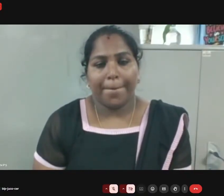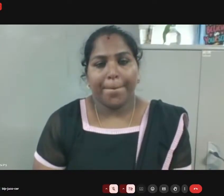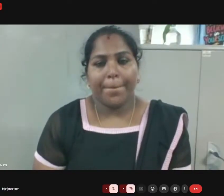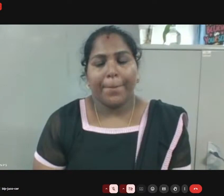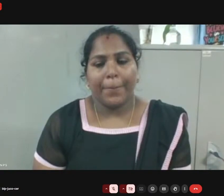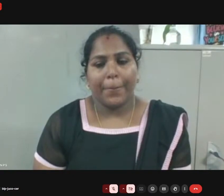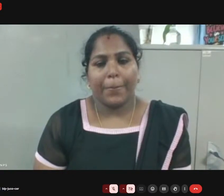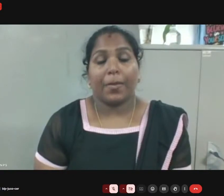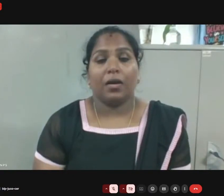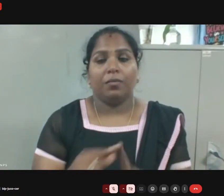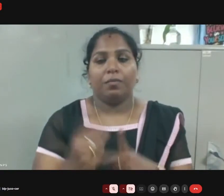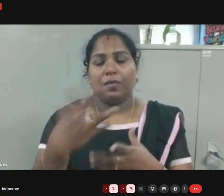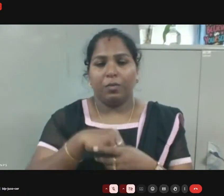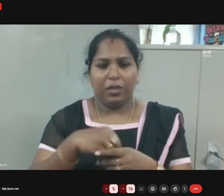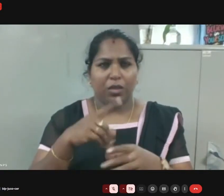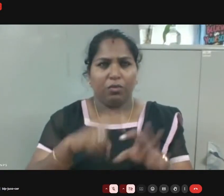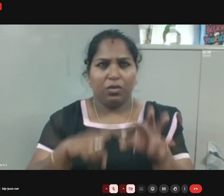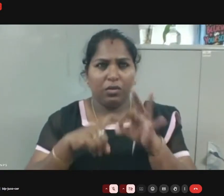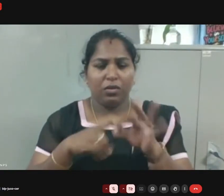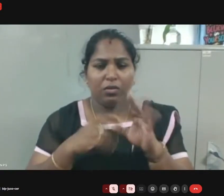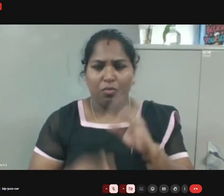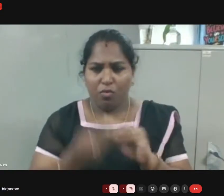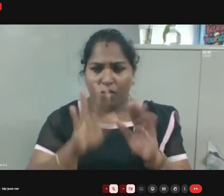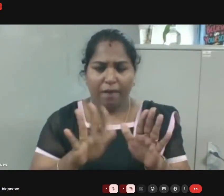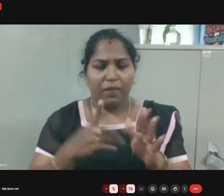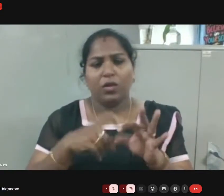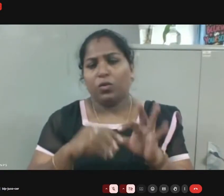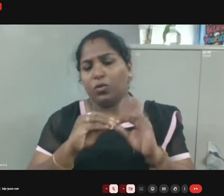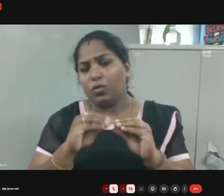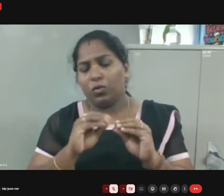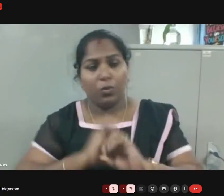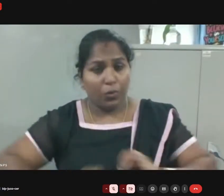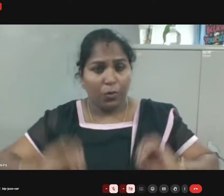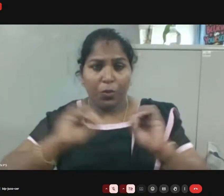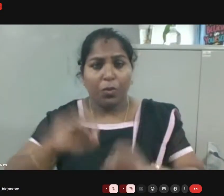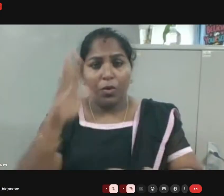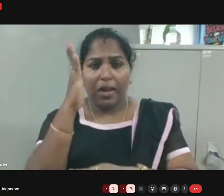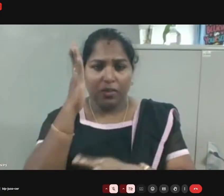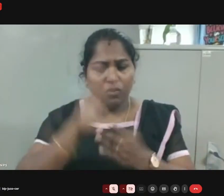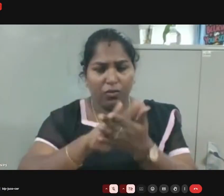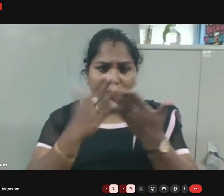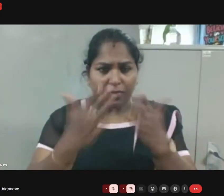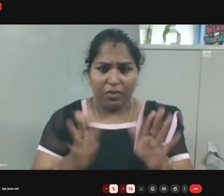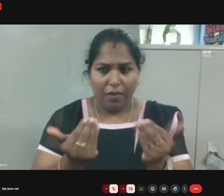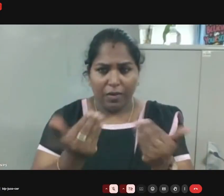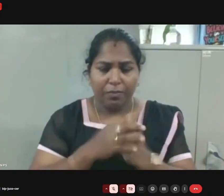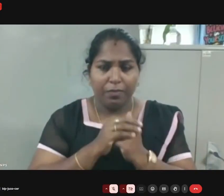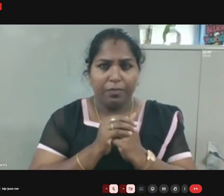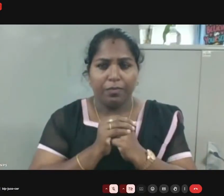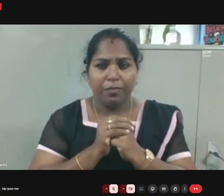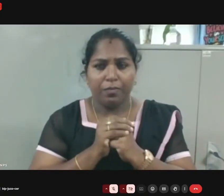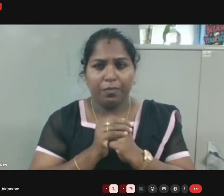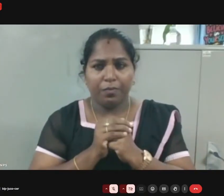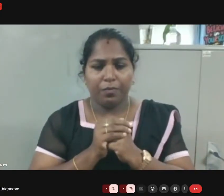ഇനി പാർട്ടിസിപ്പൻസിന്റെ ഭാഗത്ത് നിന്ന് എന്തെങ്കിലും ക്വസ്റ്റ്യൻസ് ഉണ്ടോ? ഇല്ലെങ്കിൽ നമുക്ക് സെഷൻ അവസാനിപ്പിക്കാമായിരുന്നു. ക്വസ്റ്റ്യൻസ്